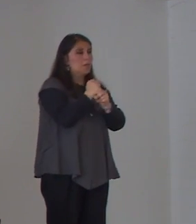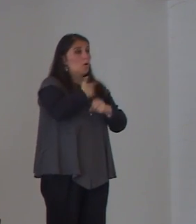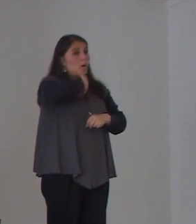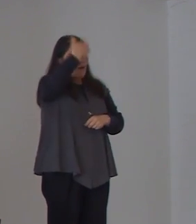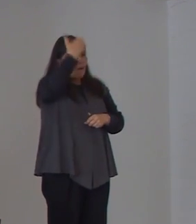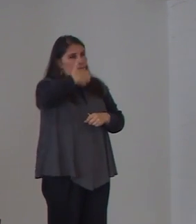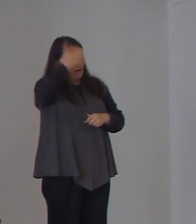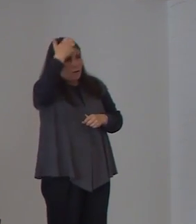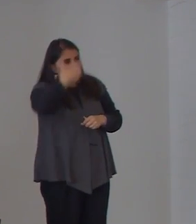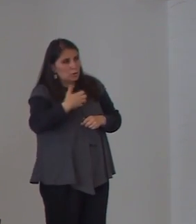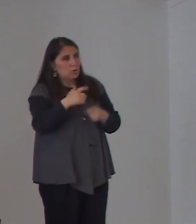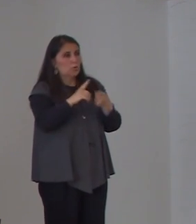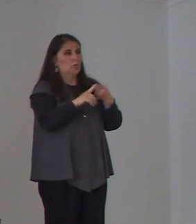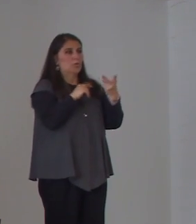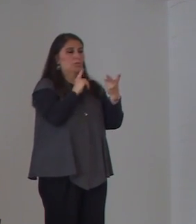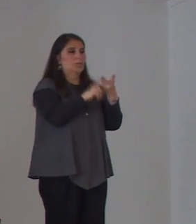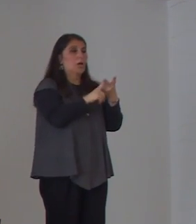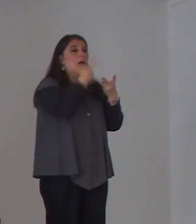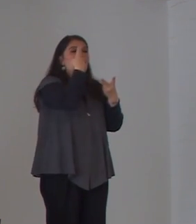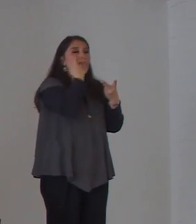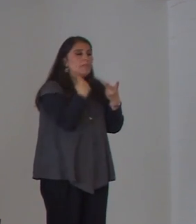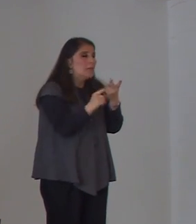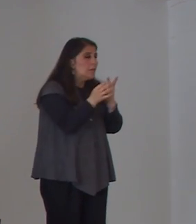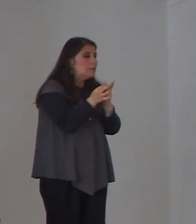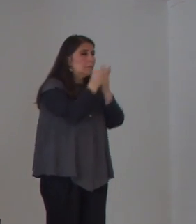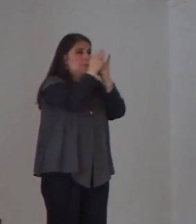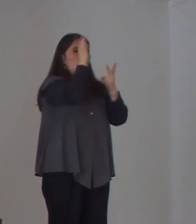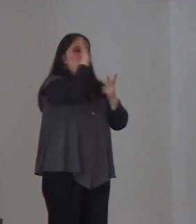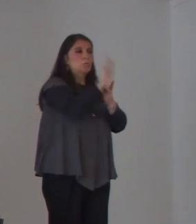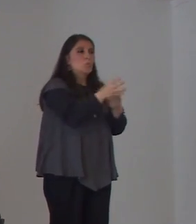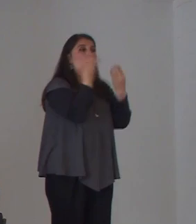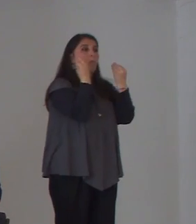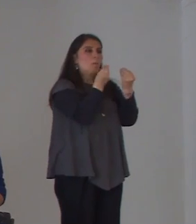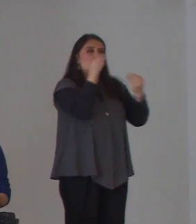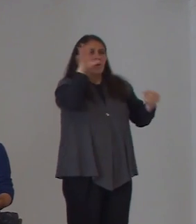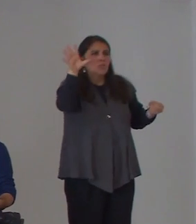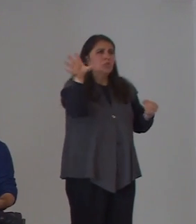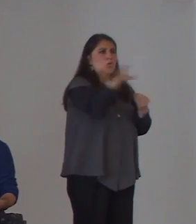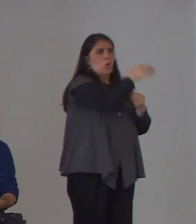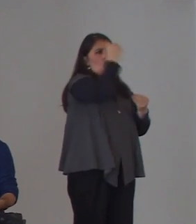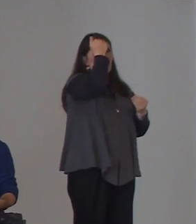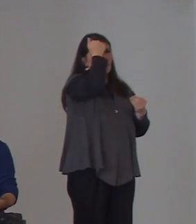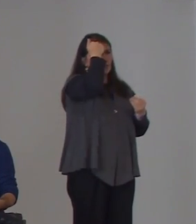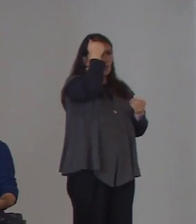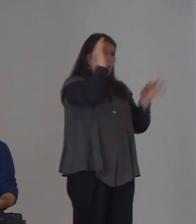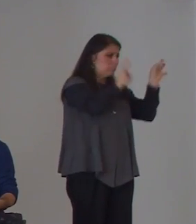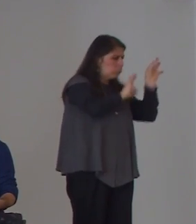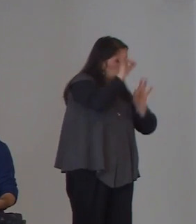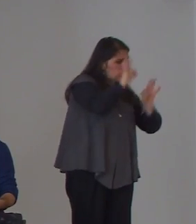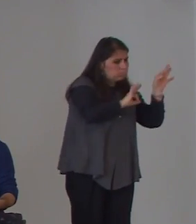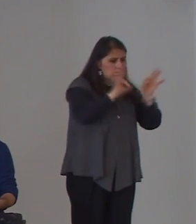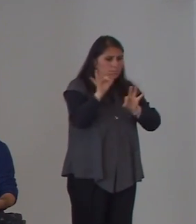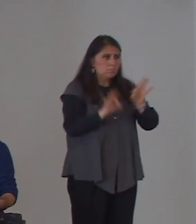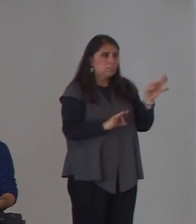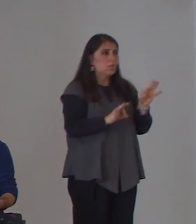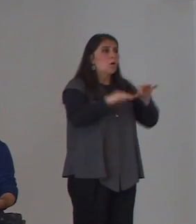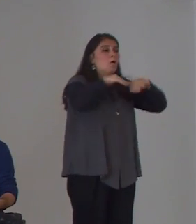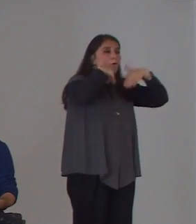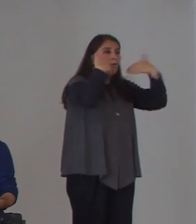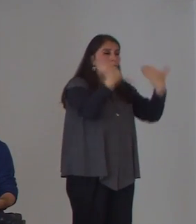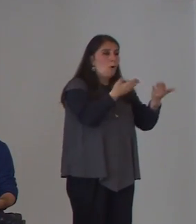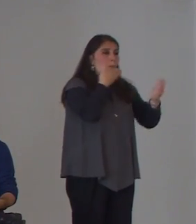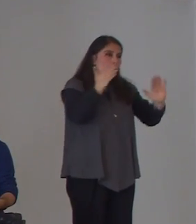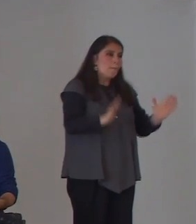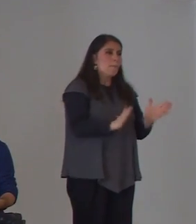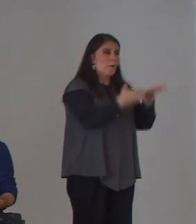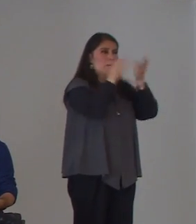hubo el día específico para que todos los profesores se sentaran a analizar cómo van a mejorar